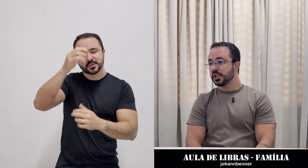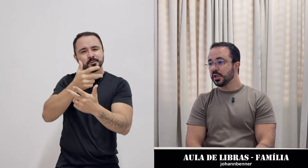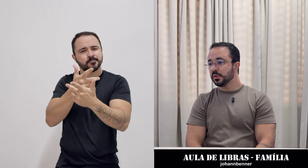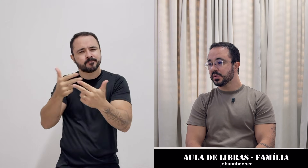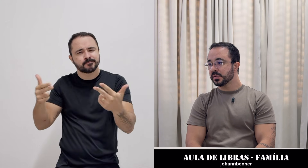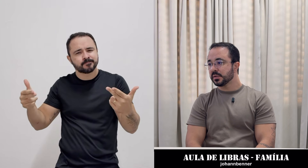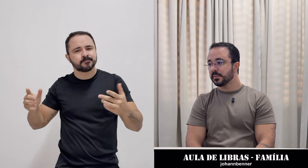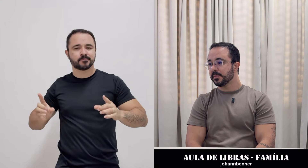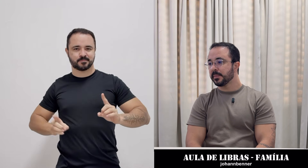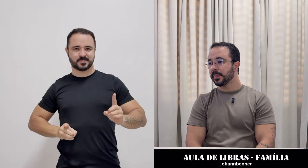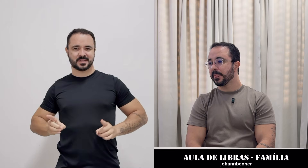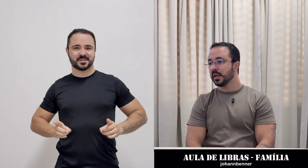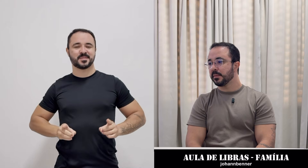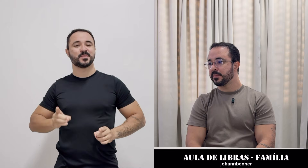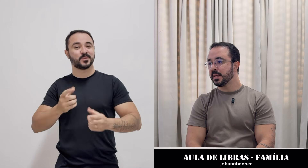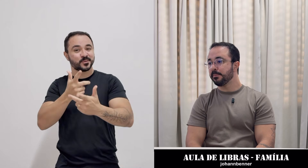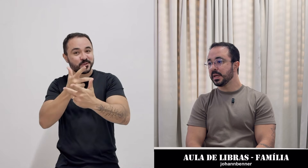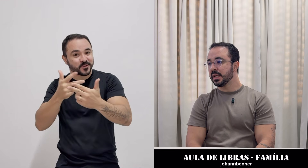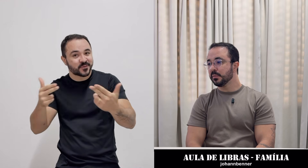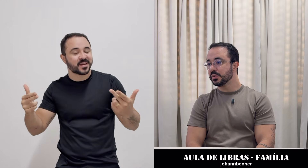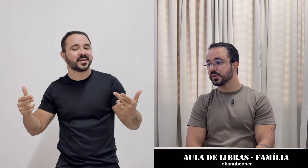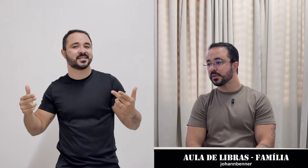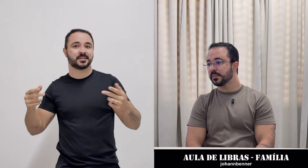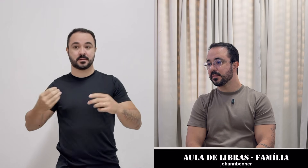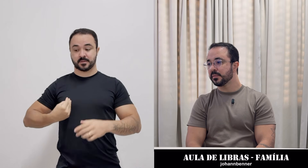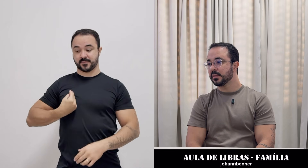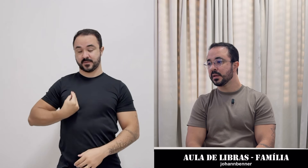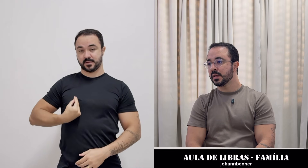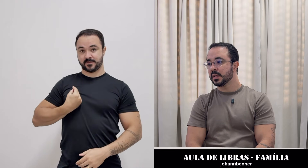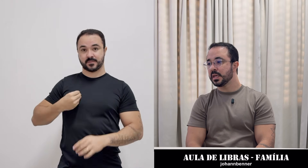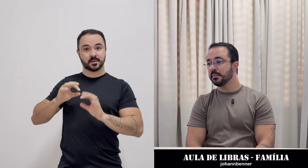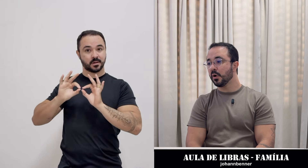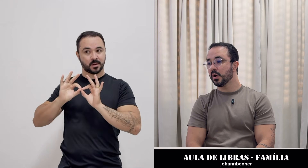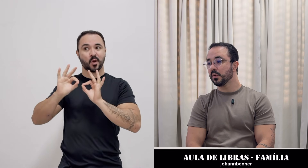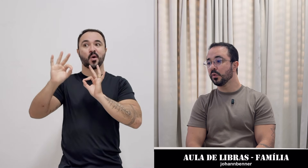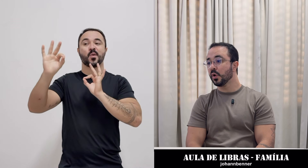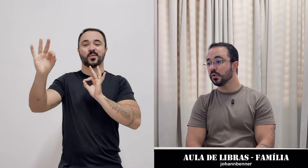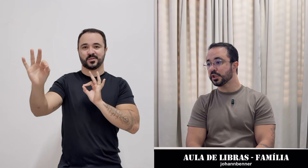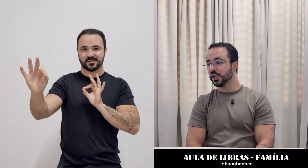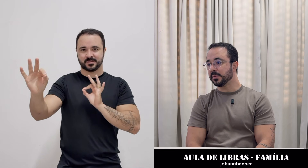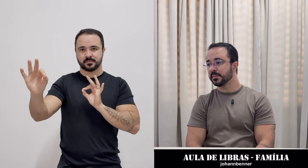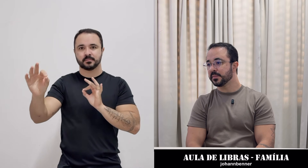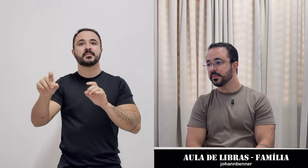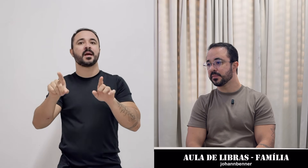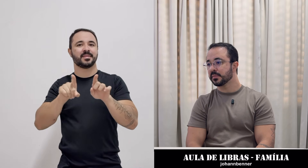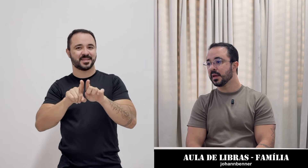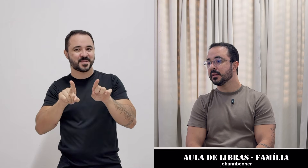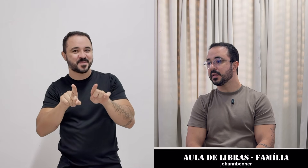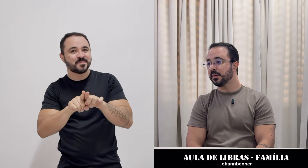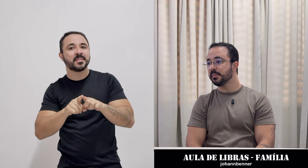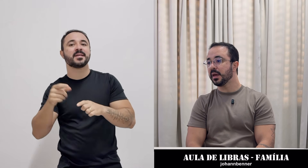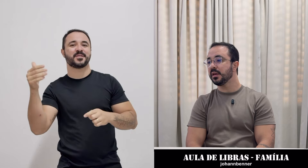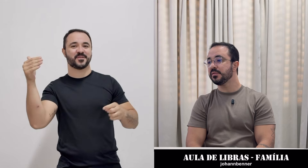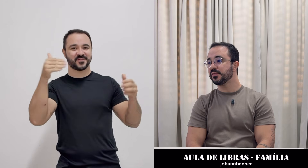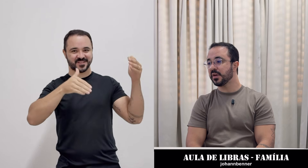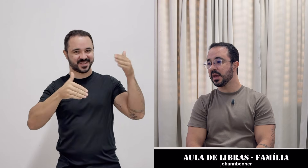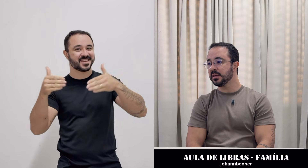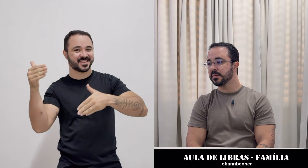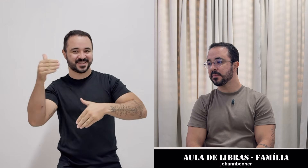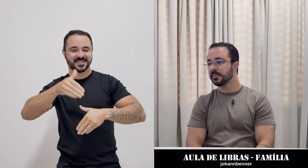Meus tios e primos que moram longe